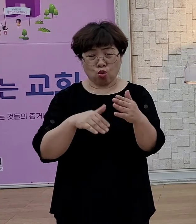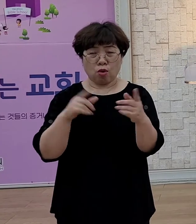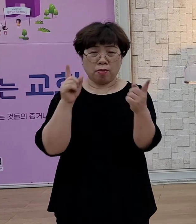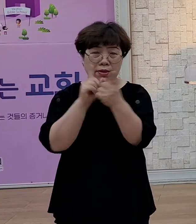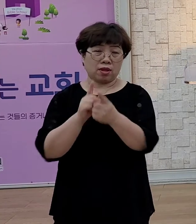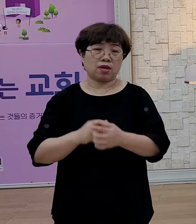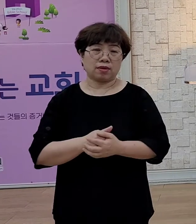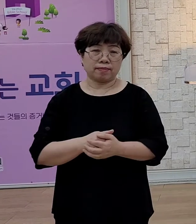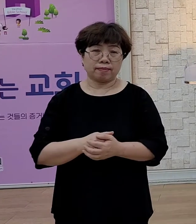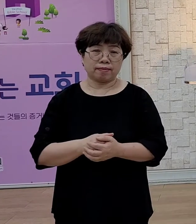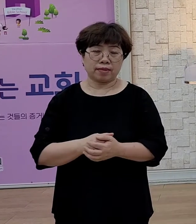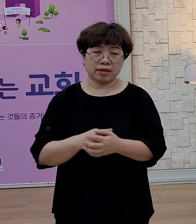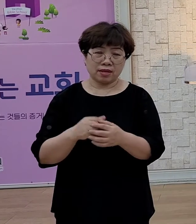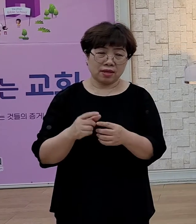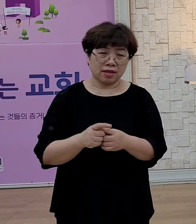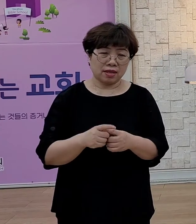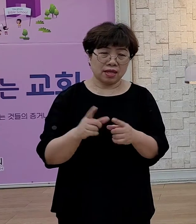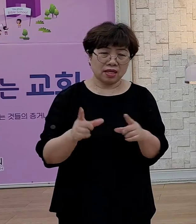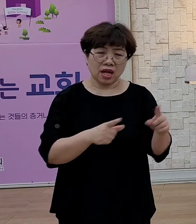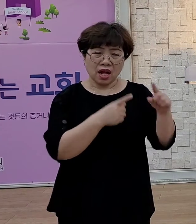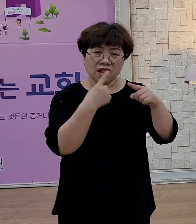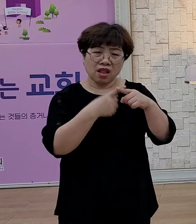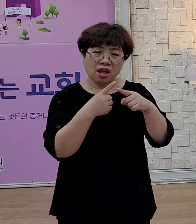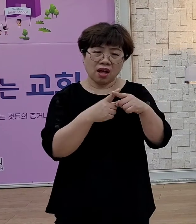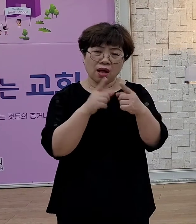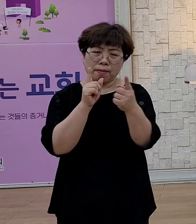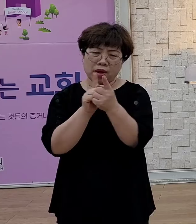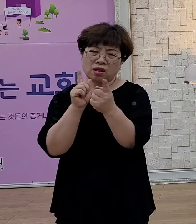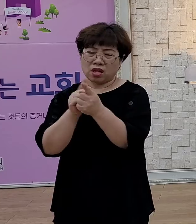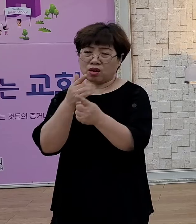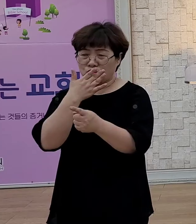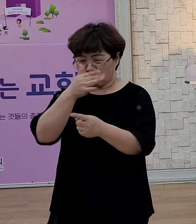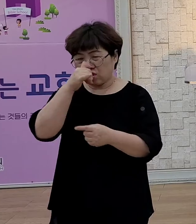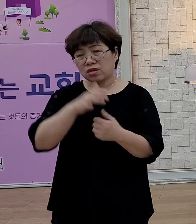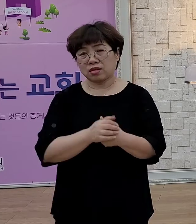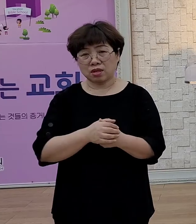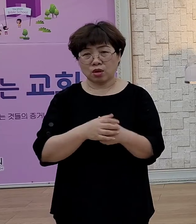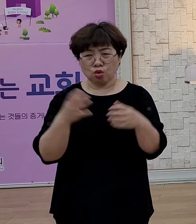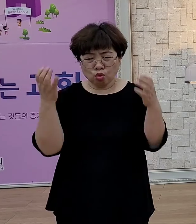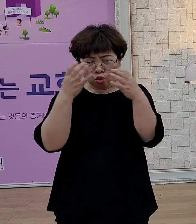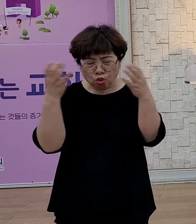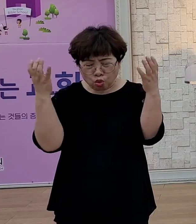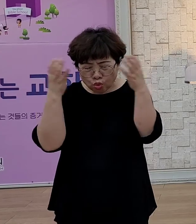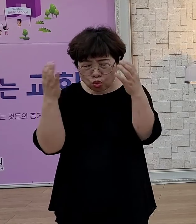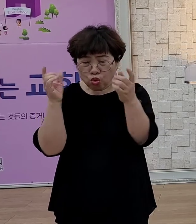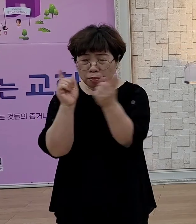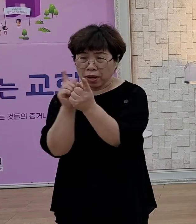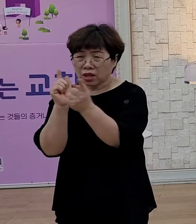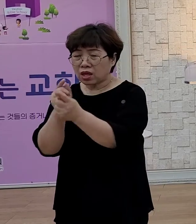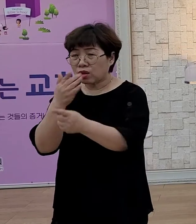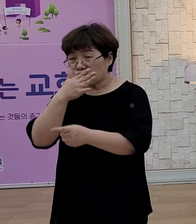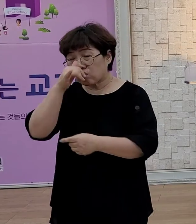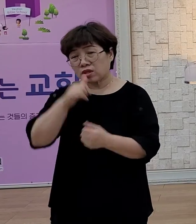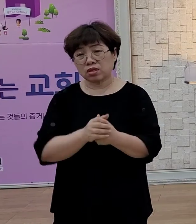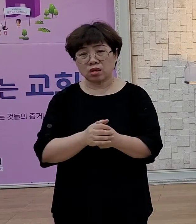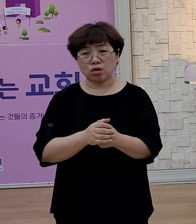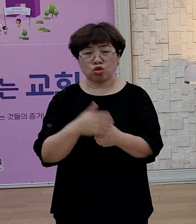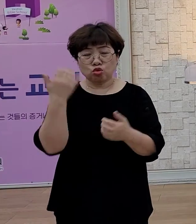보면 그럴 수 있어요. 그런 때를 만나기도 합니다. 정말 누구에게 말할 수